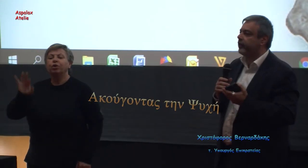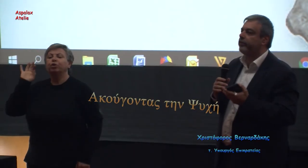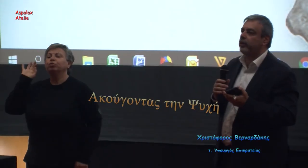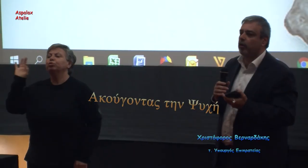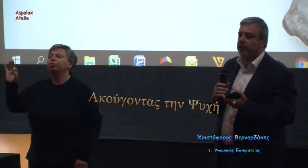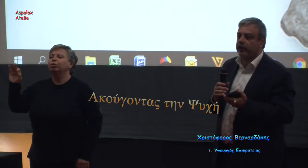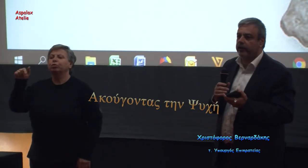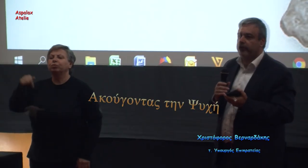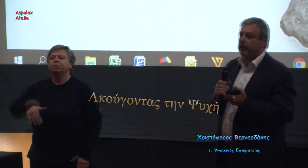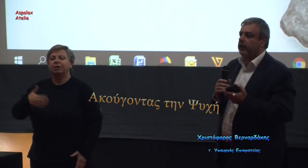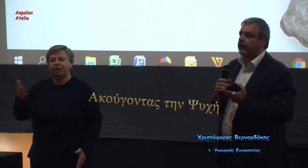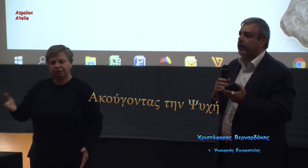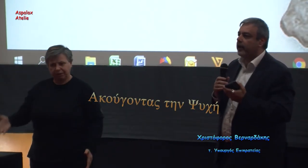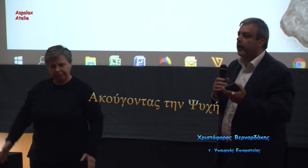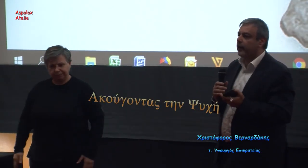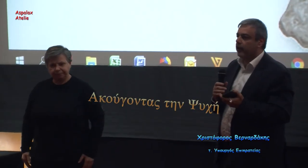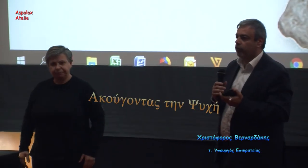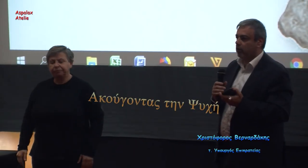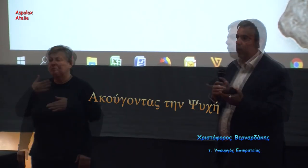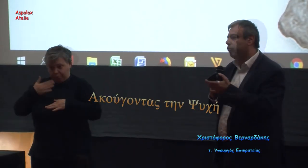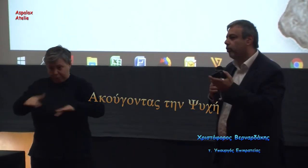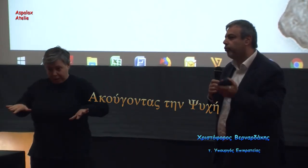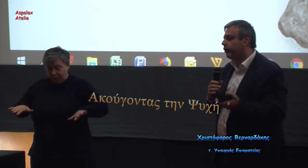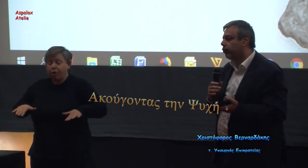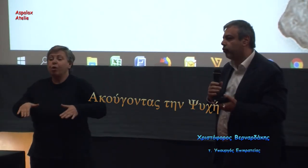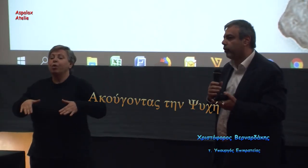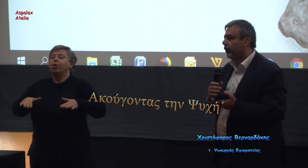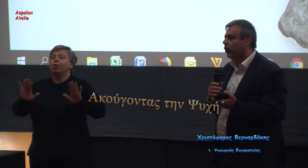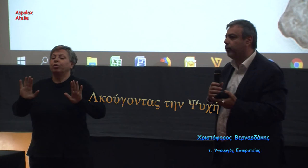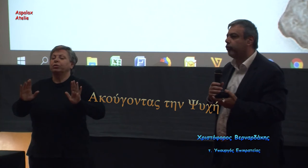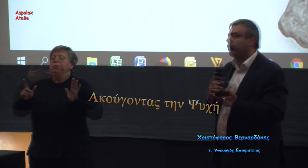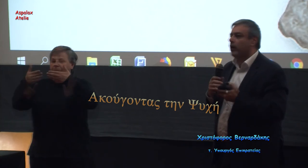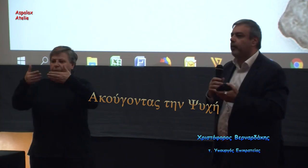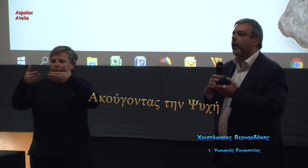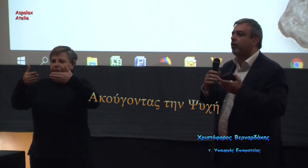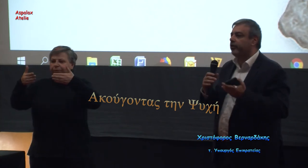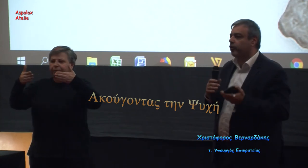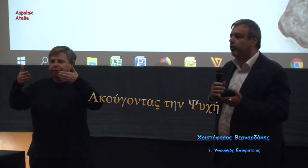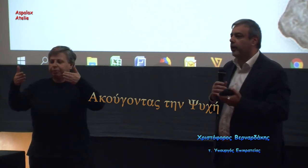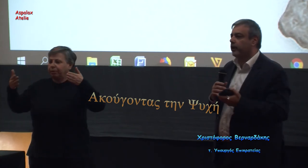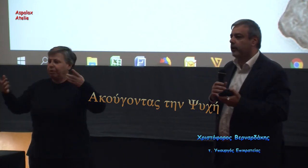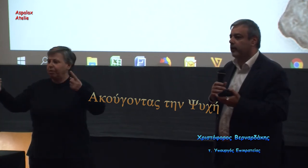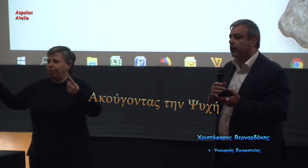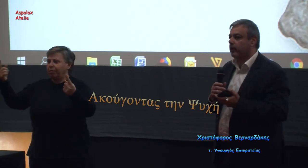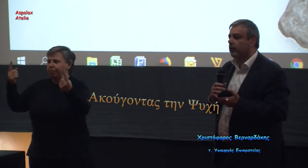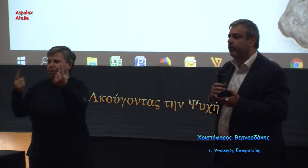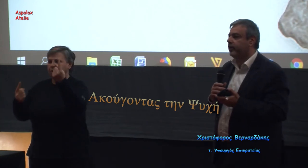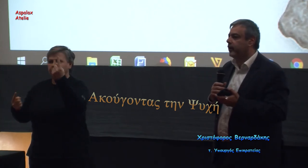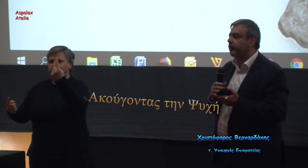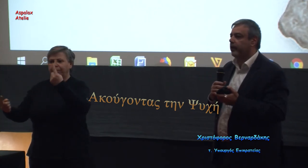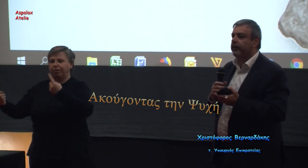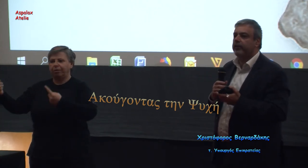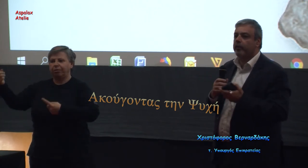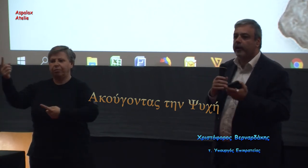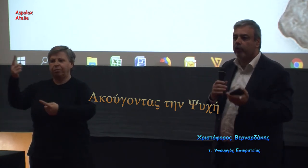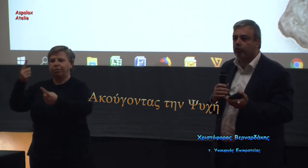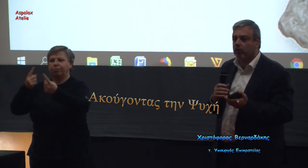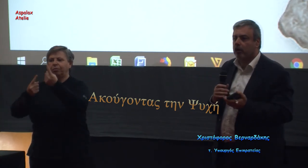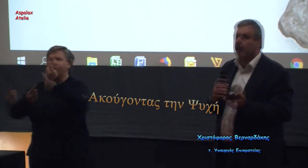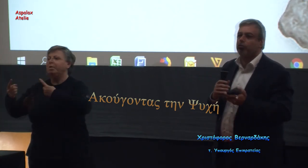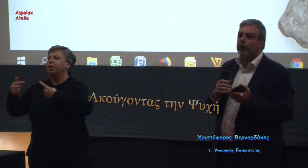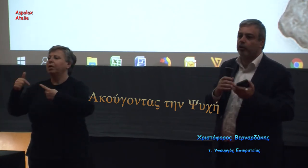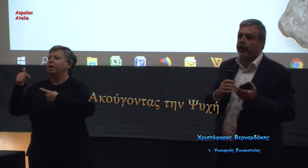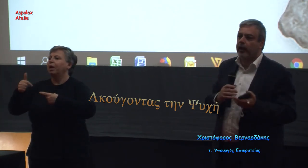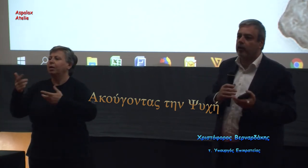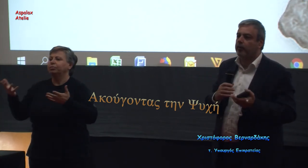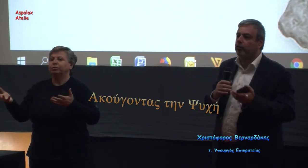Δώσουμε σε αυτές τις κοινότητες την ευκαιρία να μιλήσουν. Σε όλους αυτούς τους ανθρώπους, εμπλέκονται σε αυτό που λέγεται ψυχικές παθήσεις, να μιλήσουν.